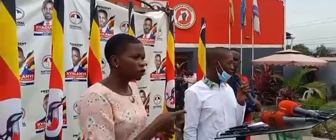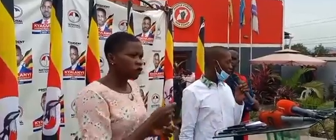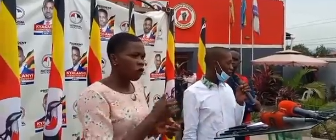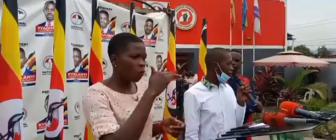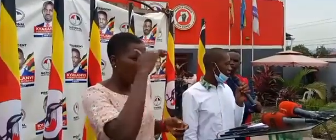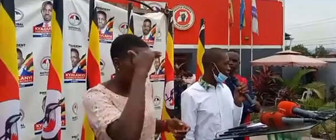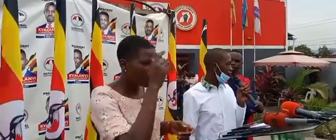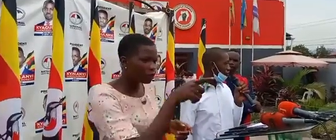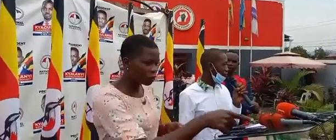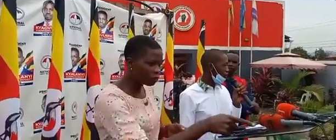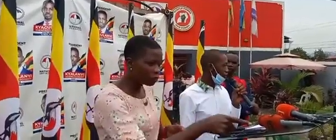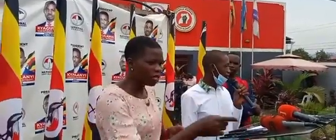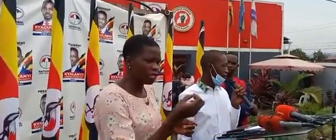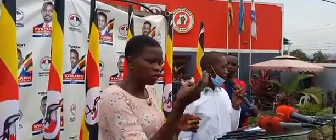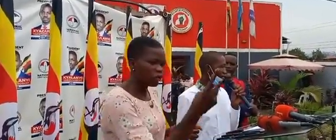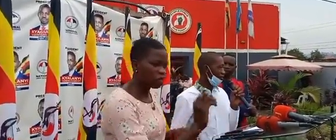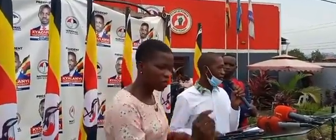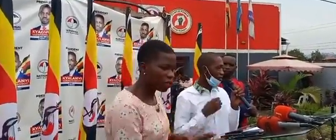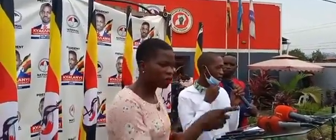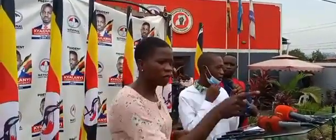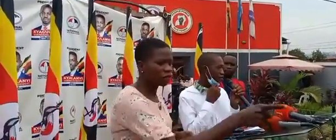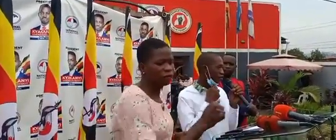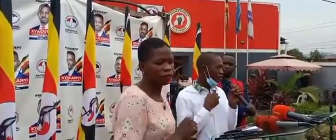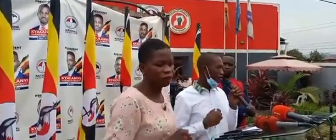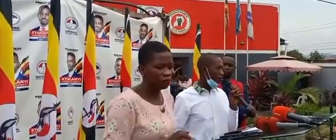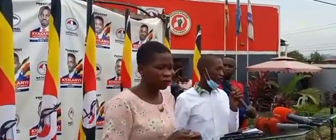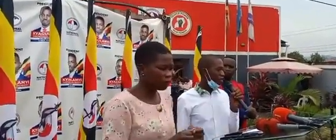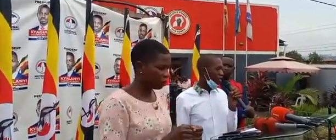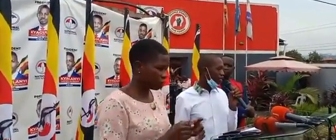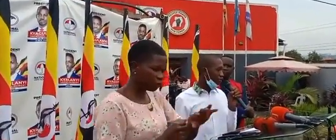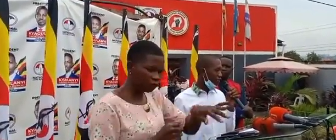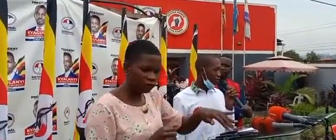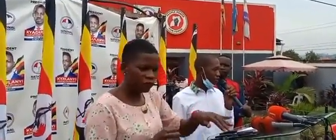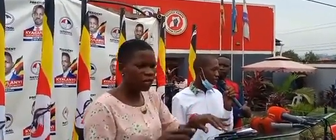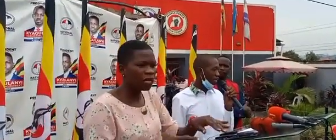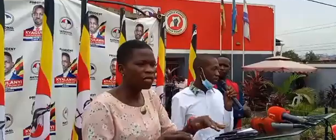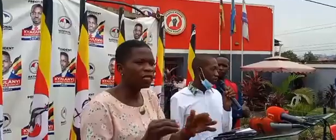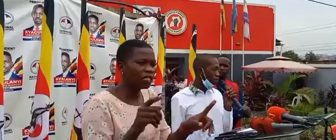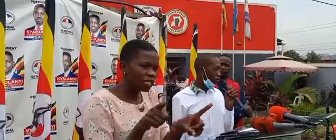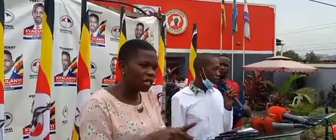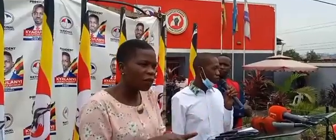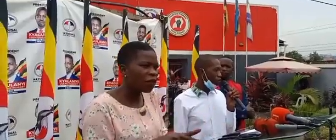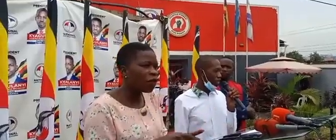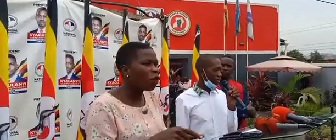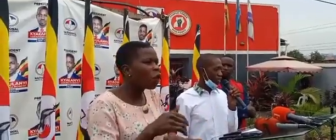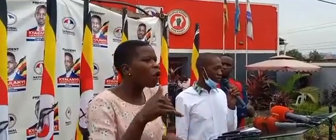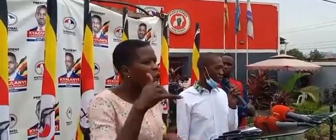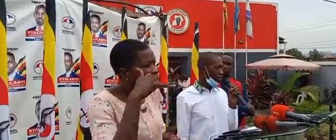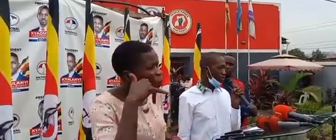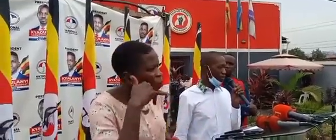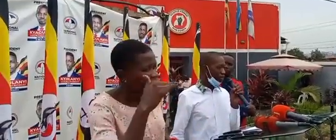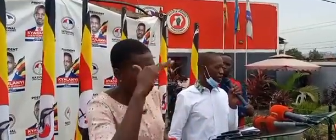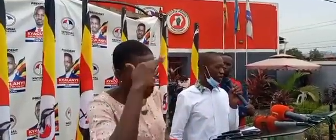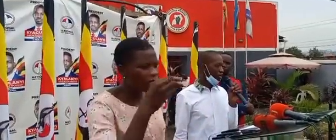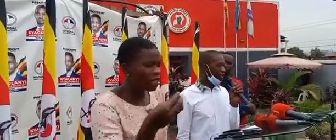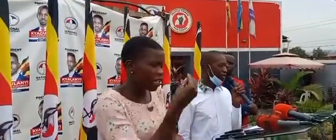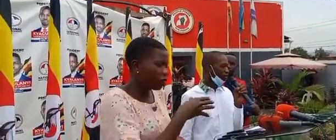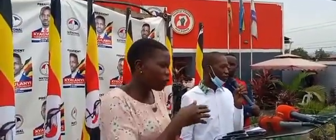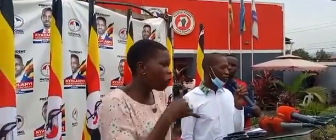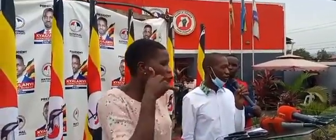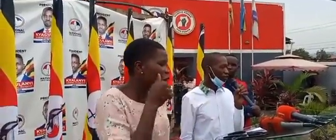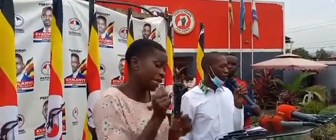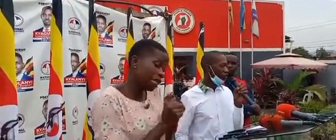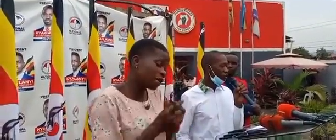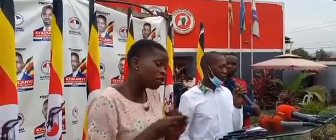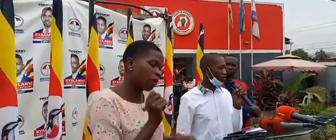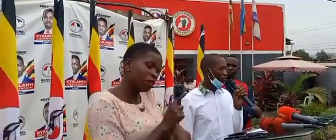omusirikale omutuka ko nawe no mu emitwali ebiri achoruba nyuma msika ina kufunile simu nga ya mutwalo kumuku dakika mbili atenga na